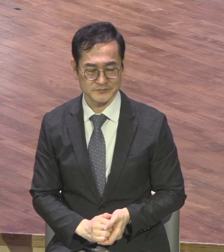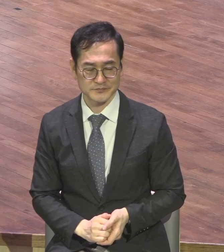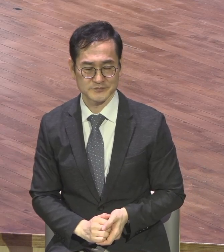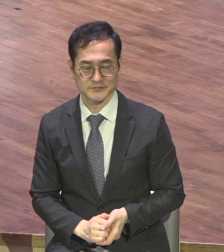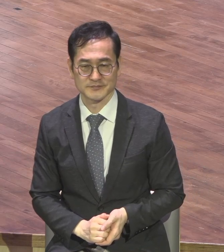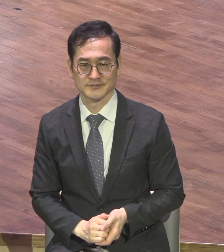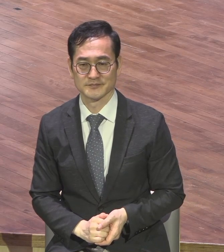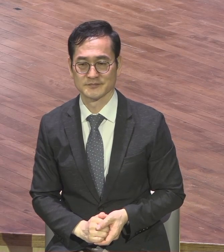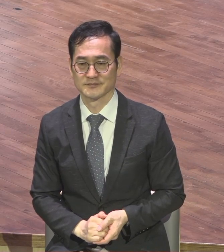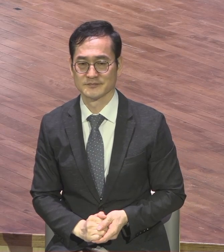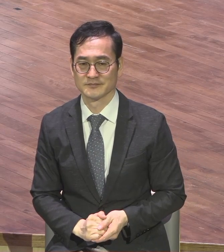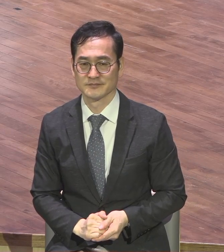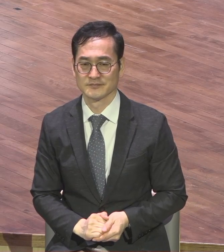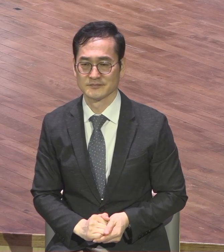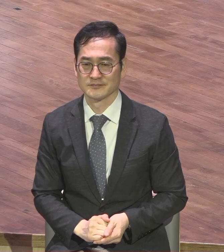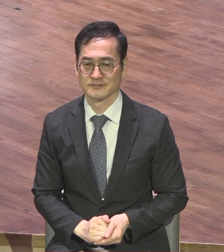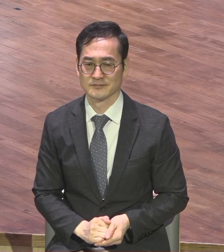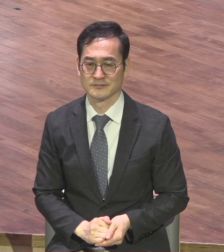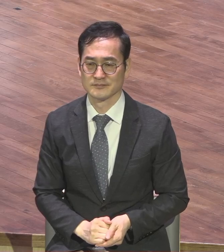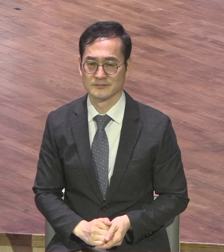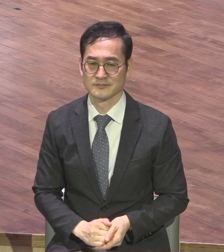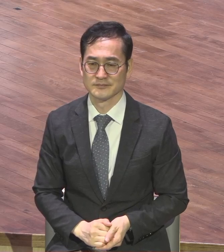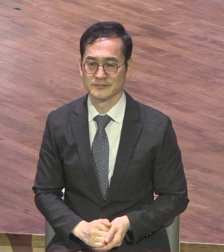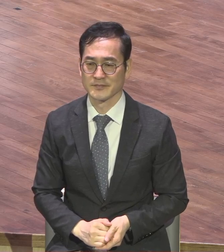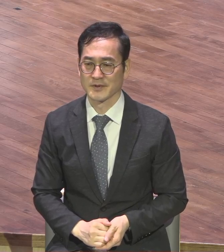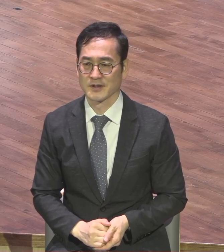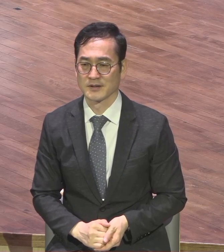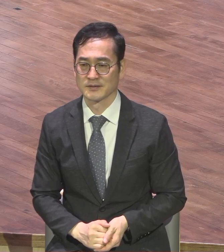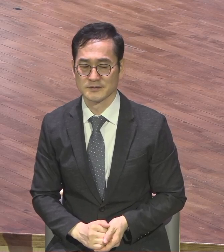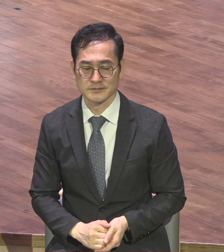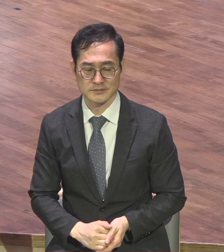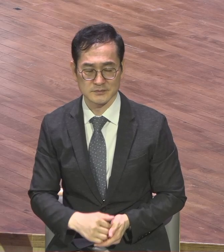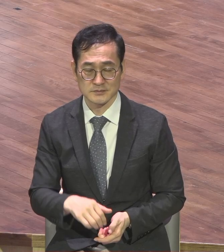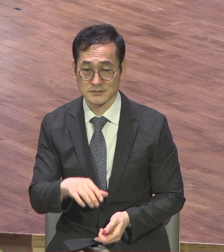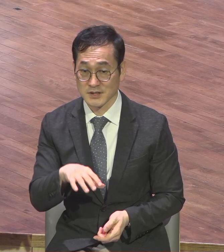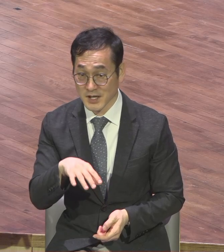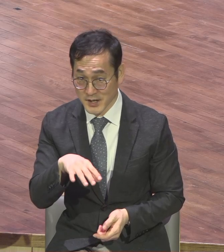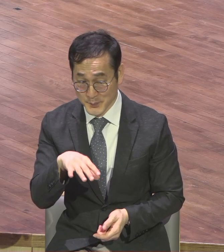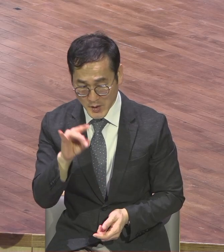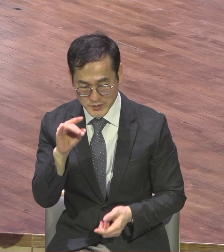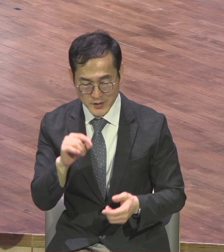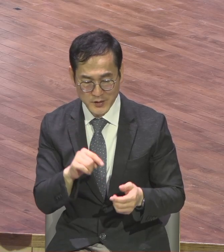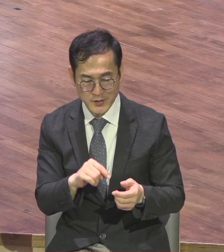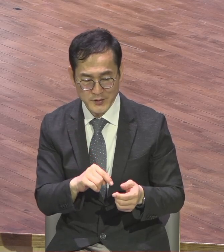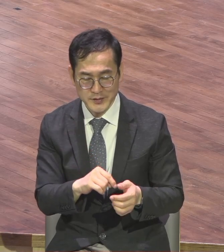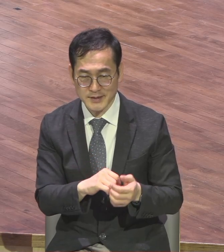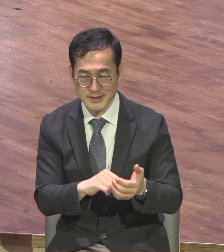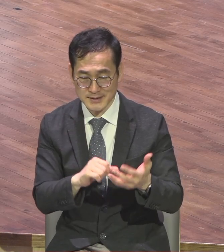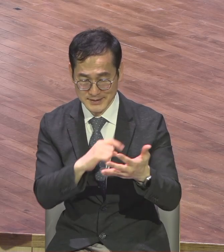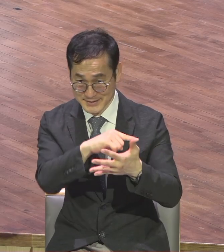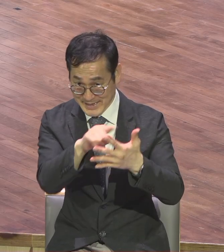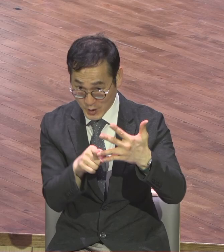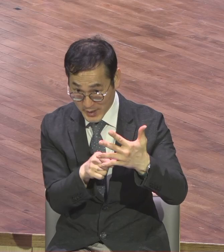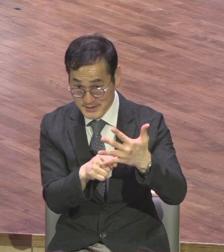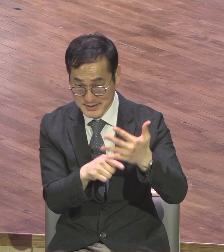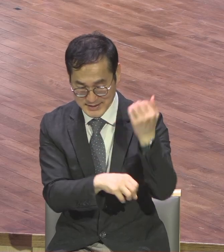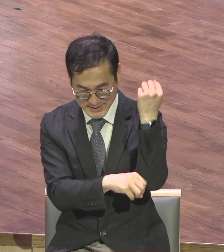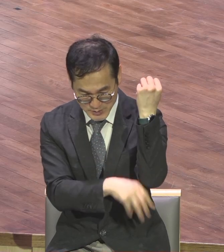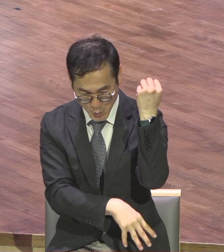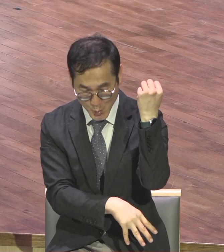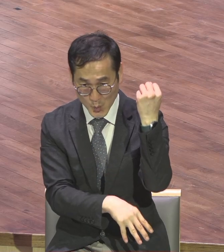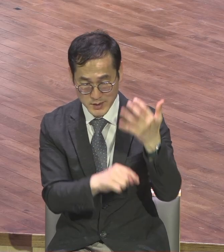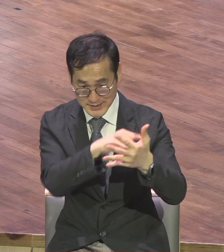막 우리가 막 헌금해가지고 막 지구의 당들 세웠는데 그렇게 하지 않고 이렇게 다섯 가지 기초를 통해서 세워지는 지구의